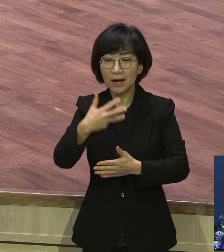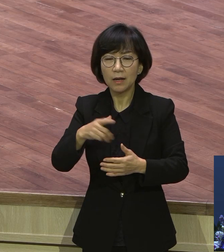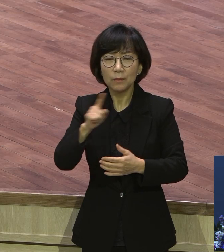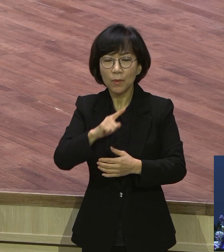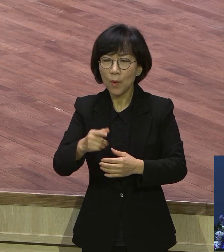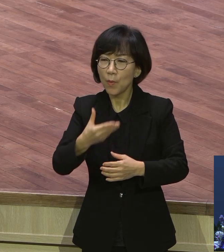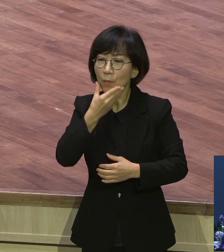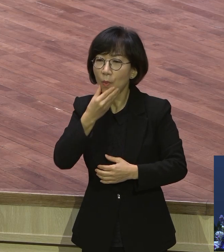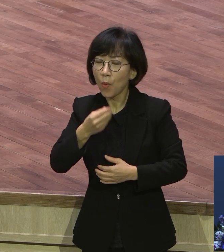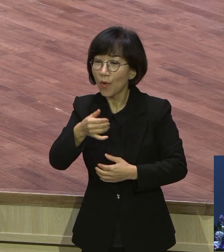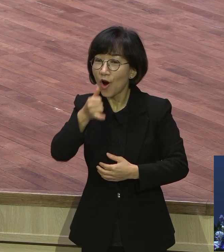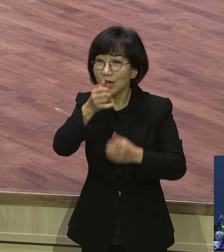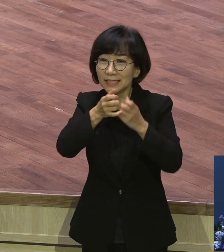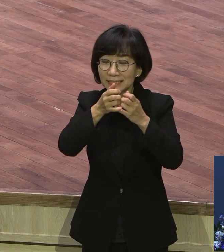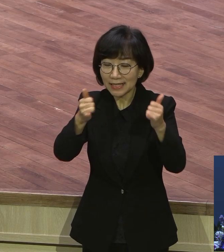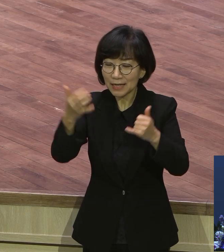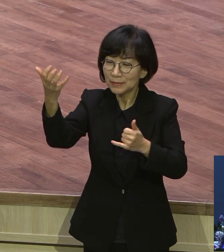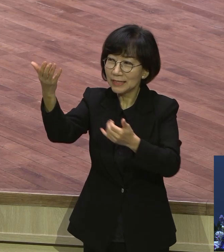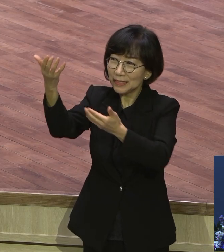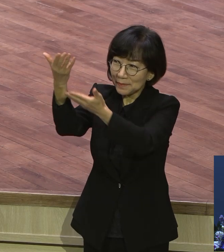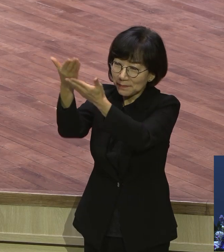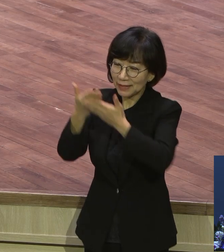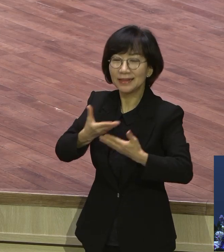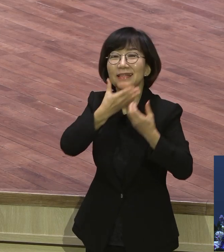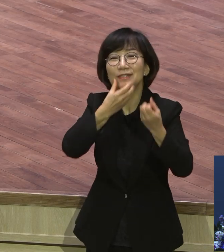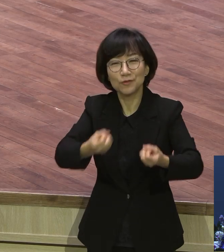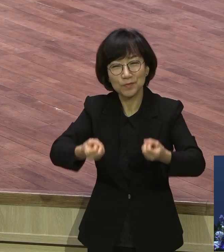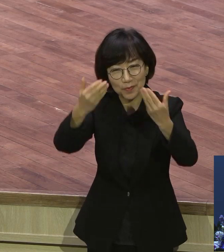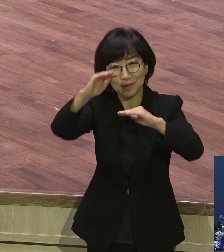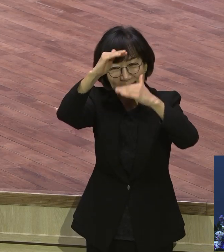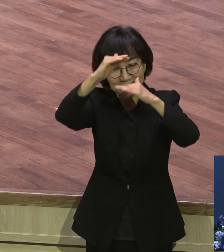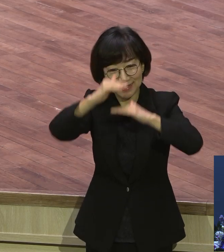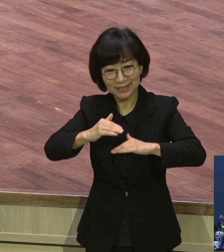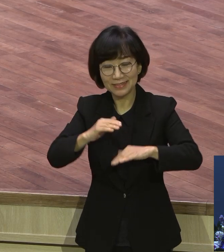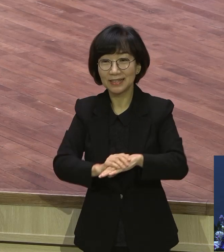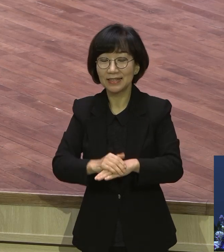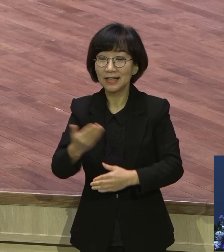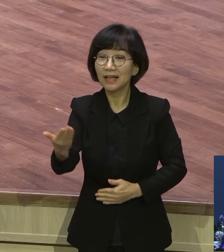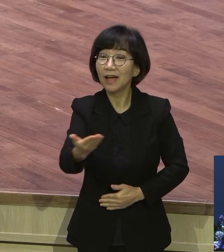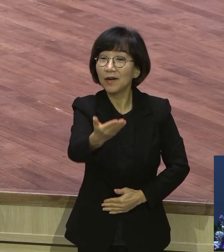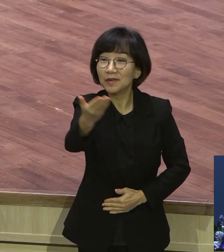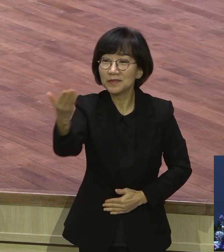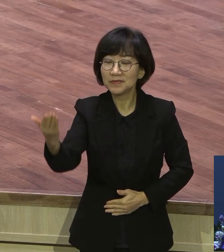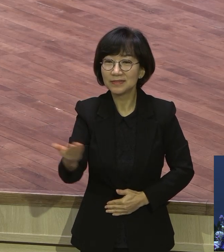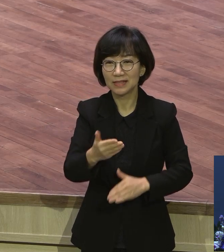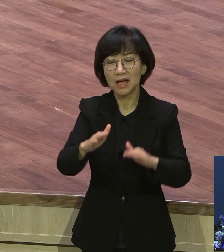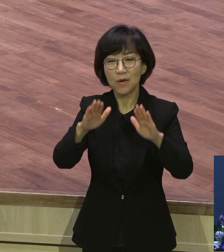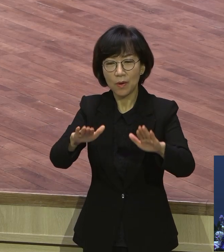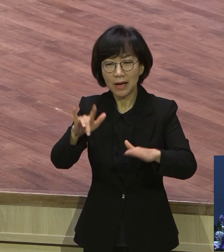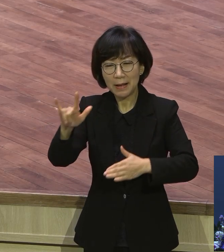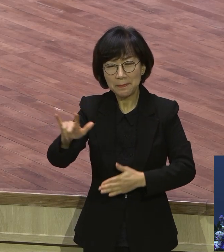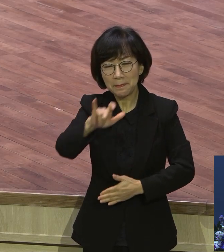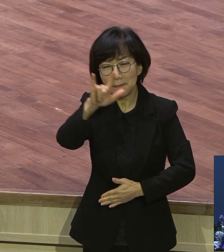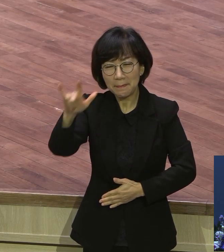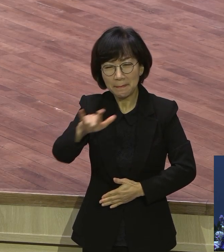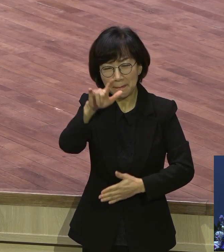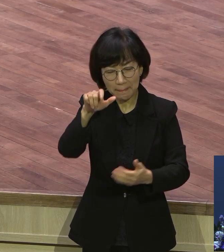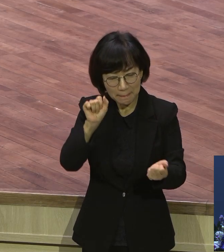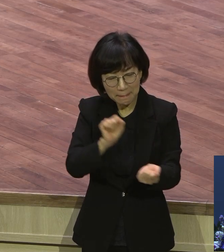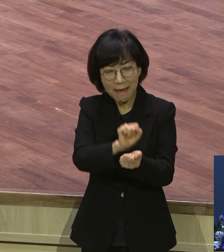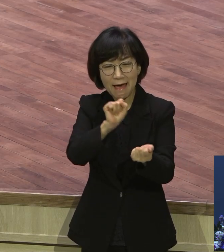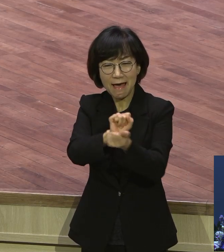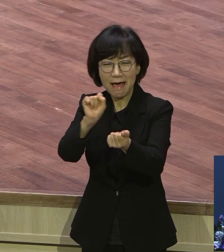가지는 누리는 축복이에요. 우리 영교의 성도들 이번에 코로나19 바이러스에